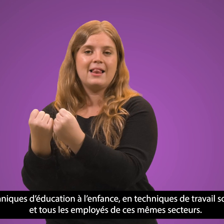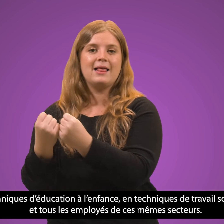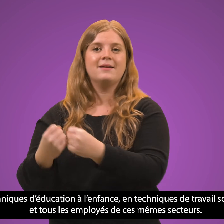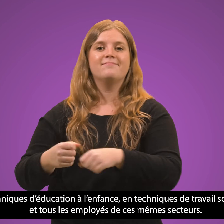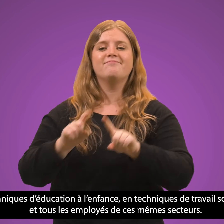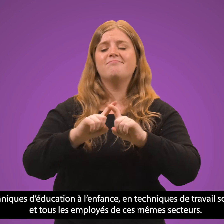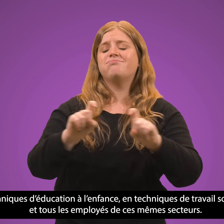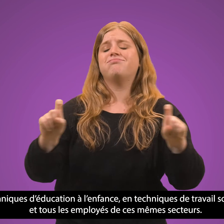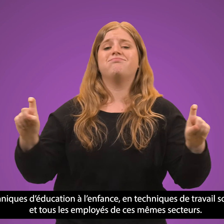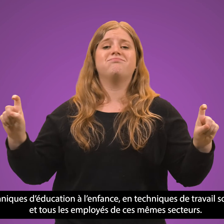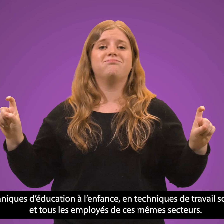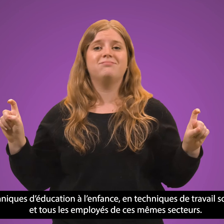ces mêmes secteurs